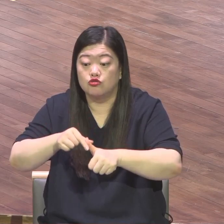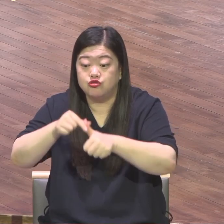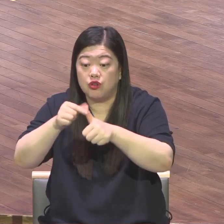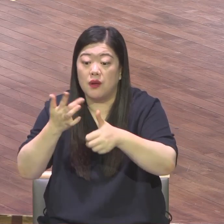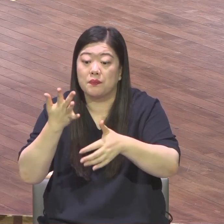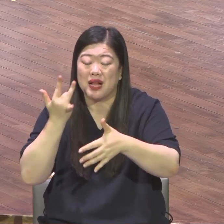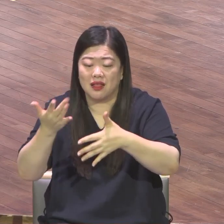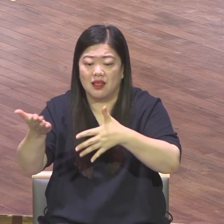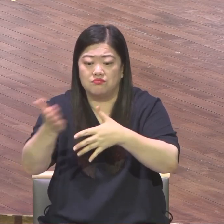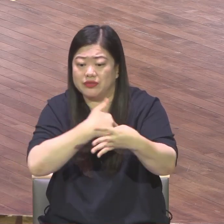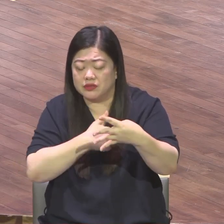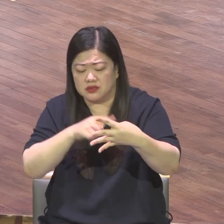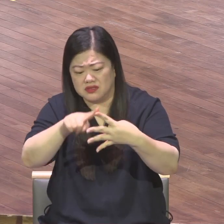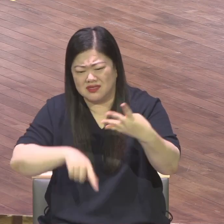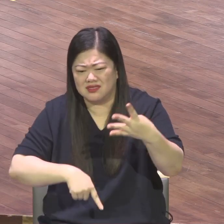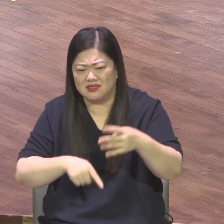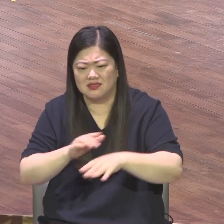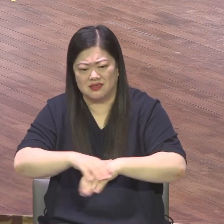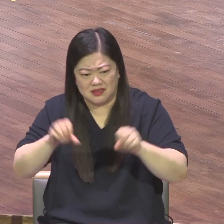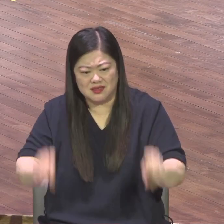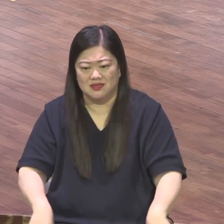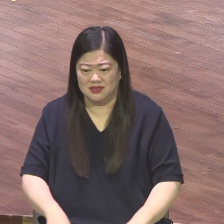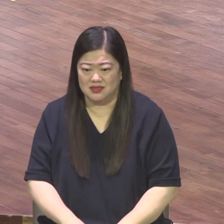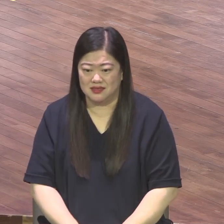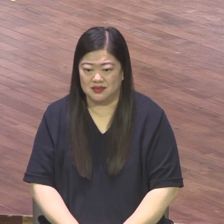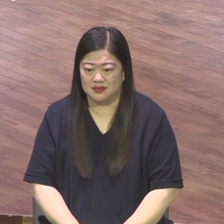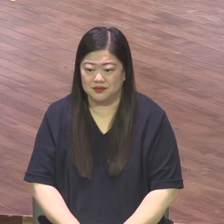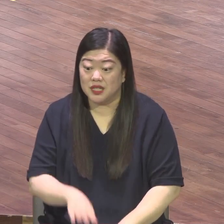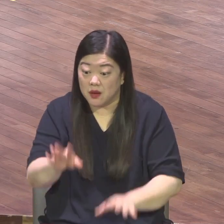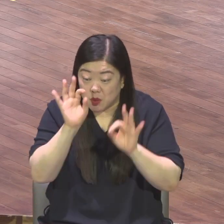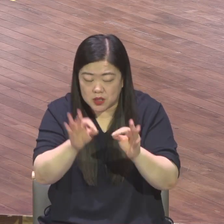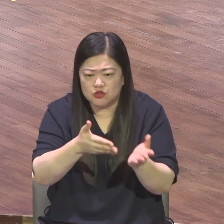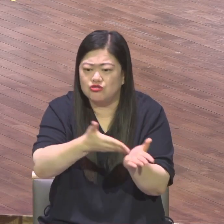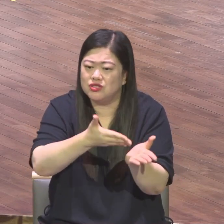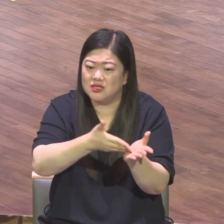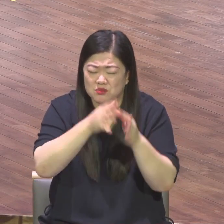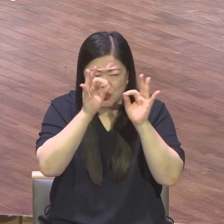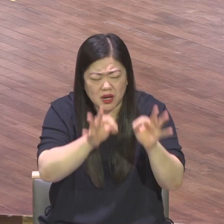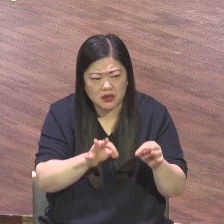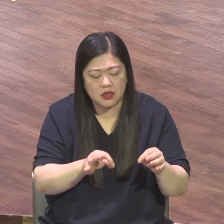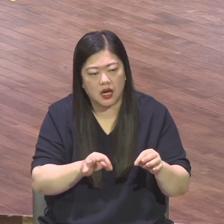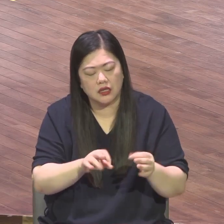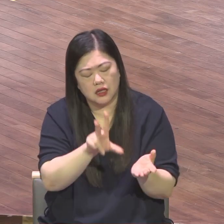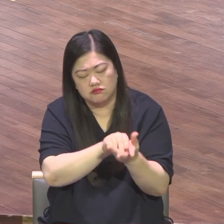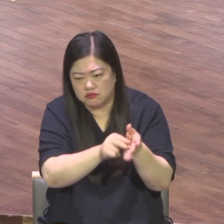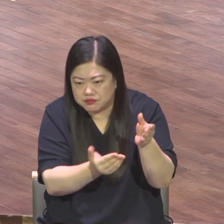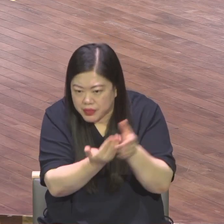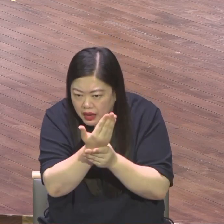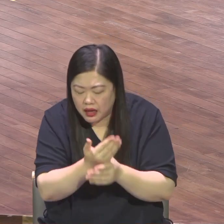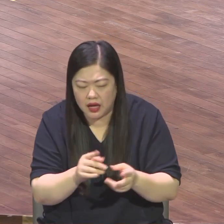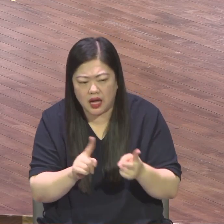창세기 3장 속에 살고 있는 모든 사람들 뉴스 보세요. 다 불평 원망이에요.